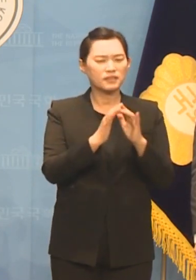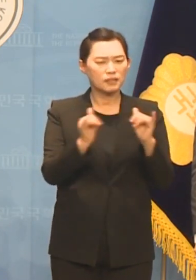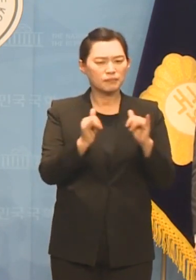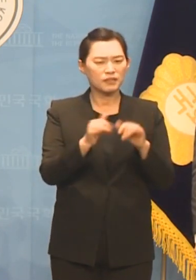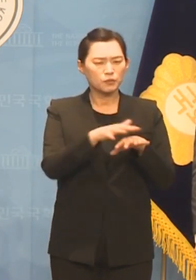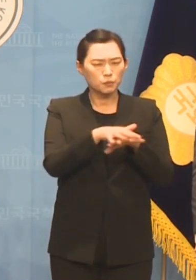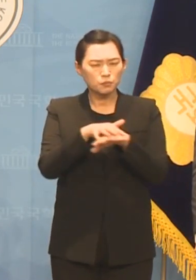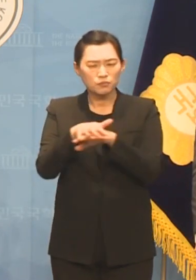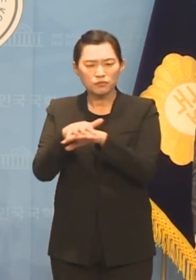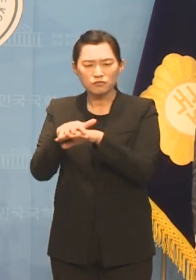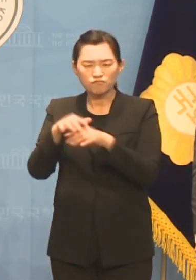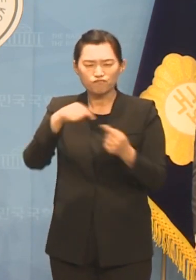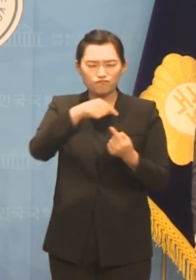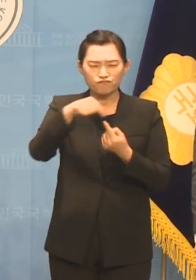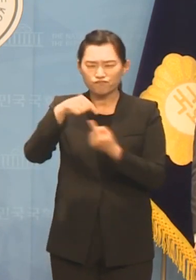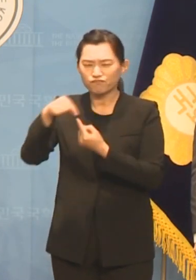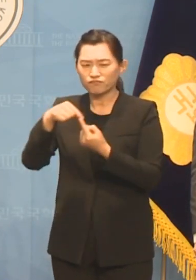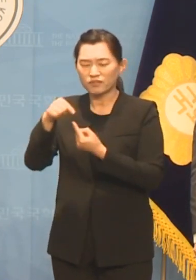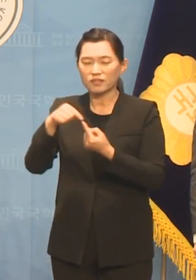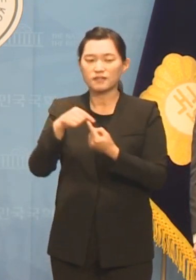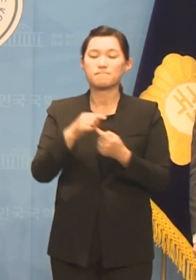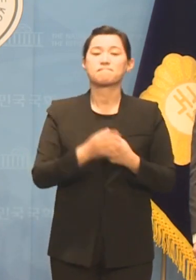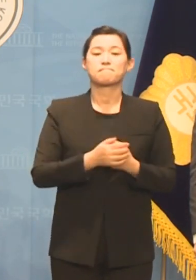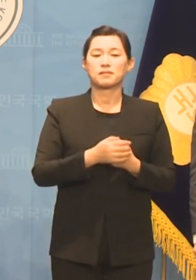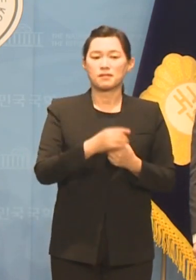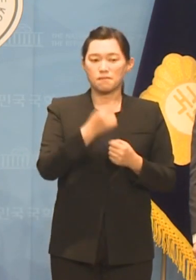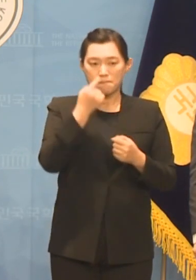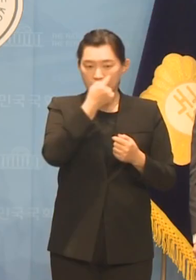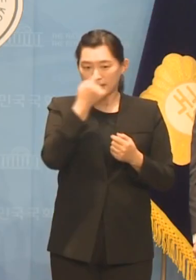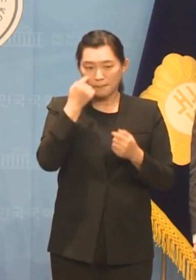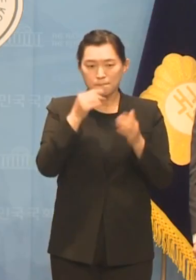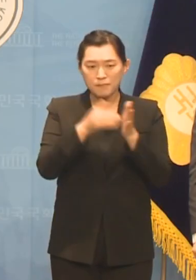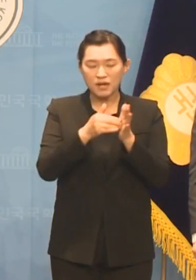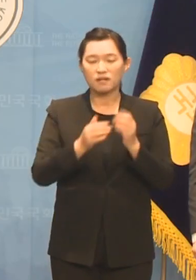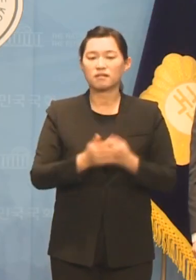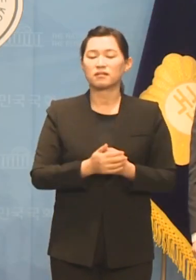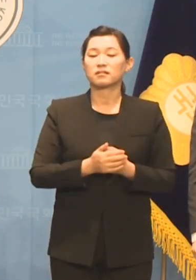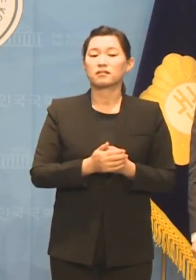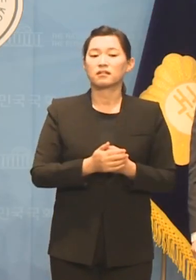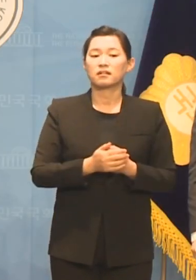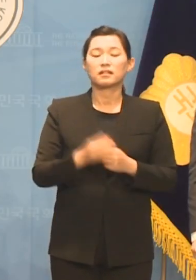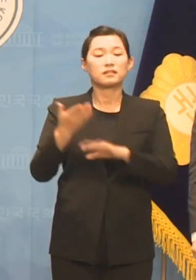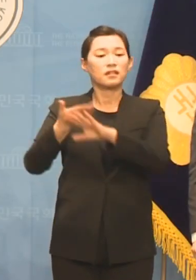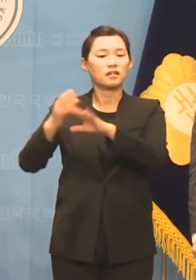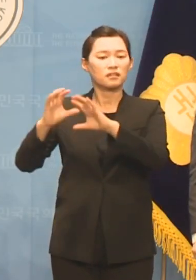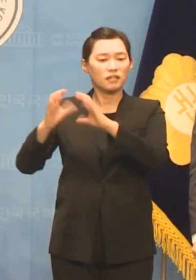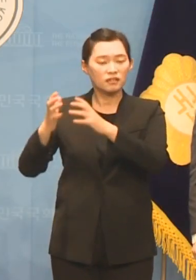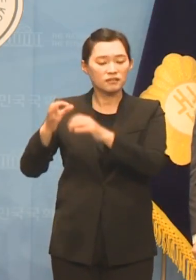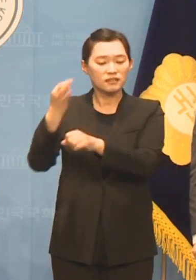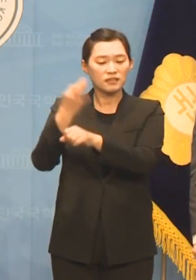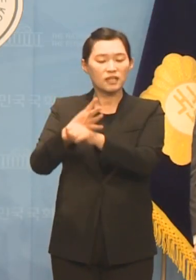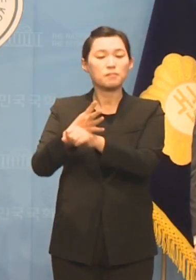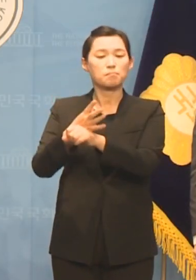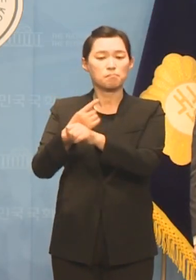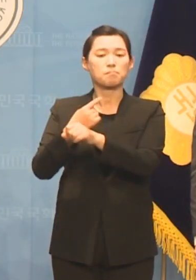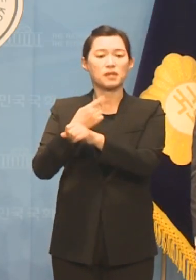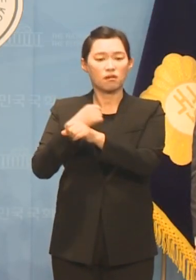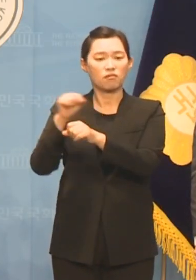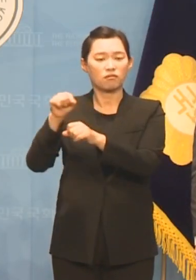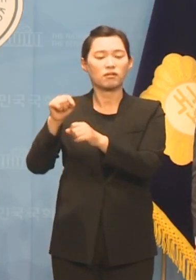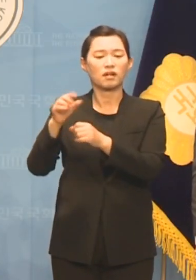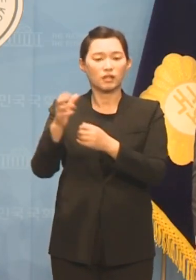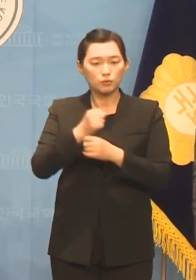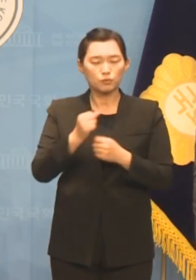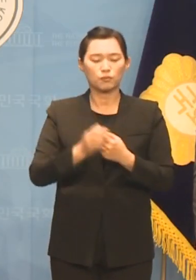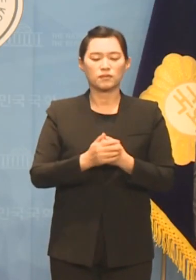조직적으로 운영한 정황이 포착되었습니다. 이들은 해외에서 구매한 계정을 이용해